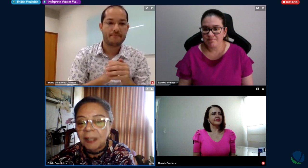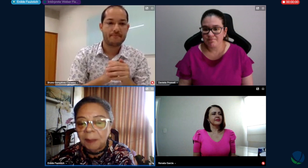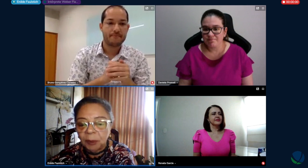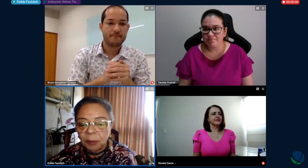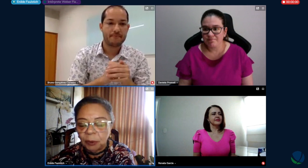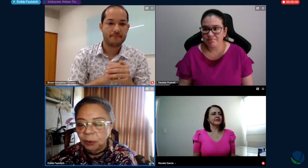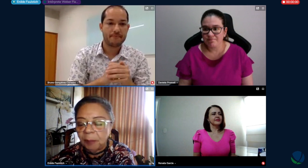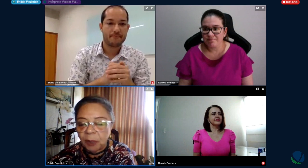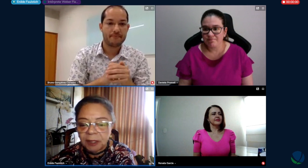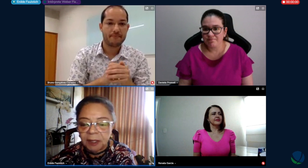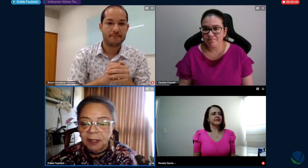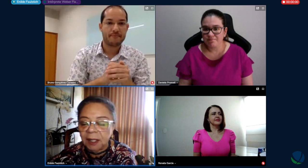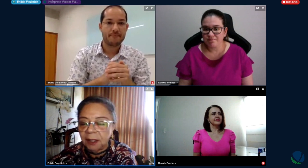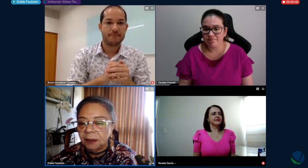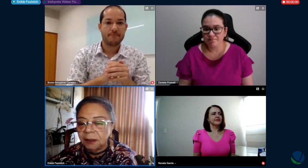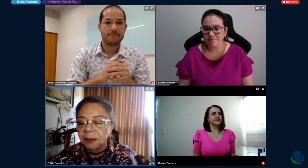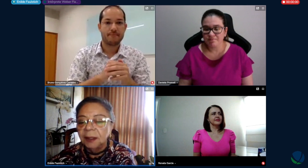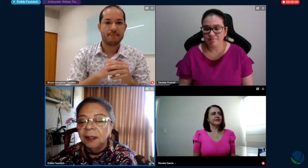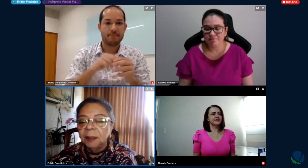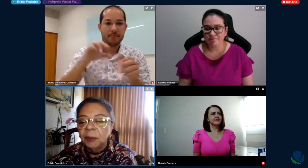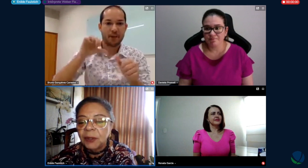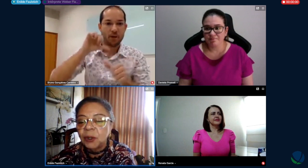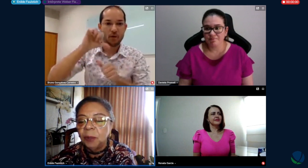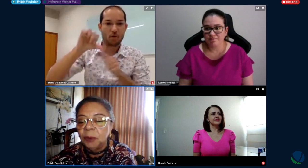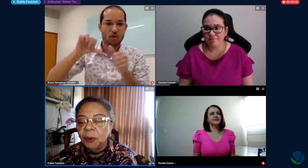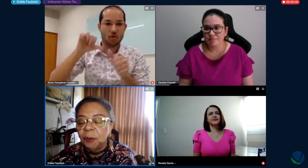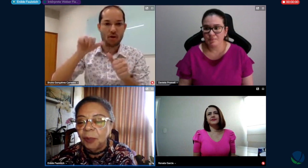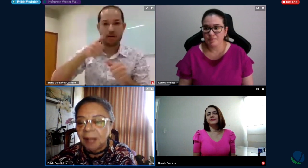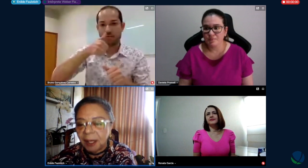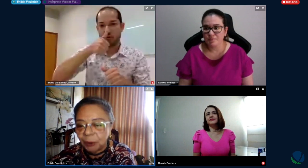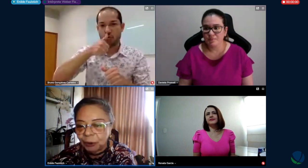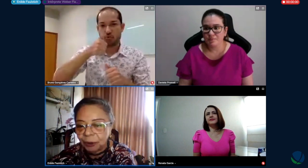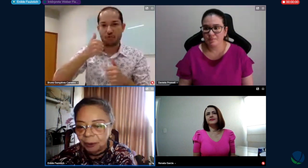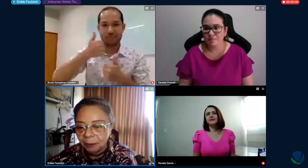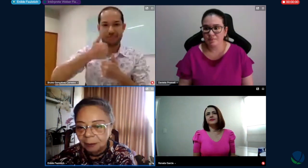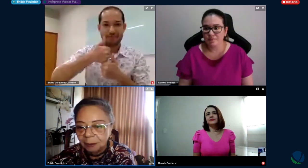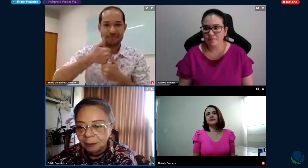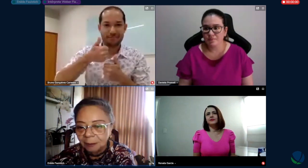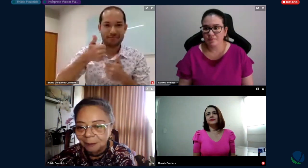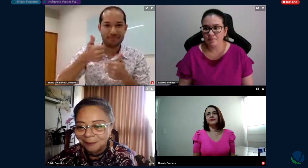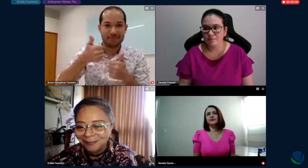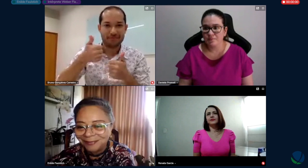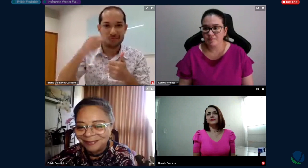Então, vamos passar para o Bruno. Depois a Daniela entra. Professor Bruno, boa tarde.